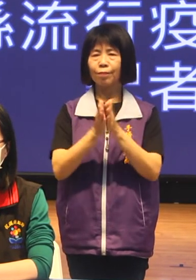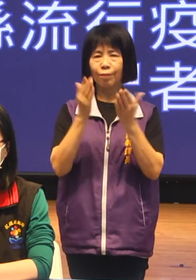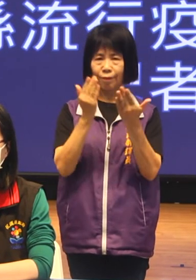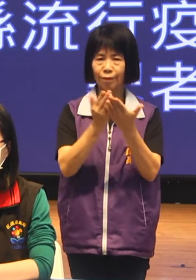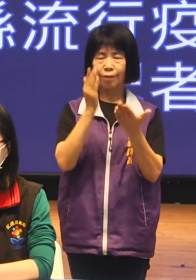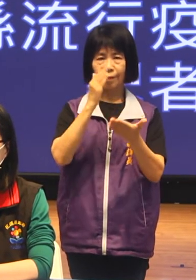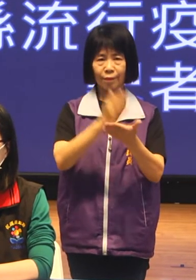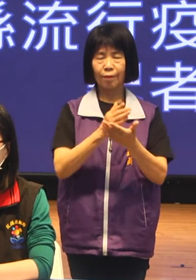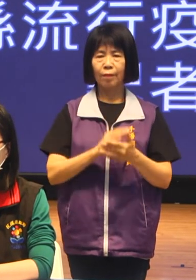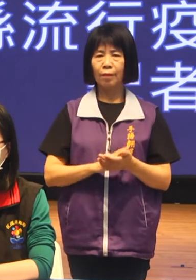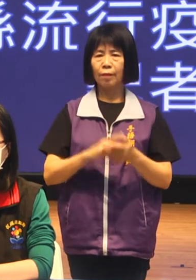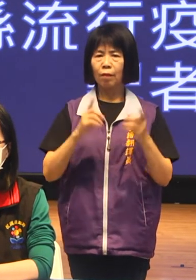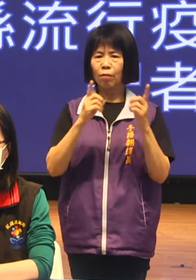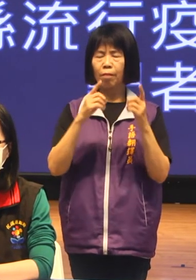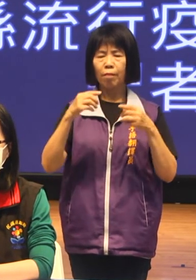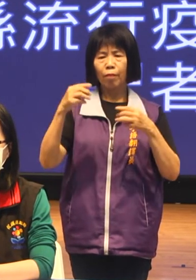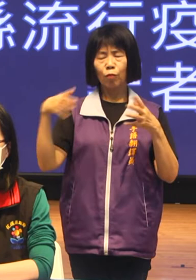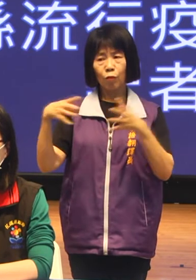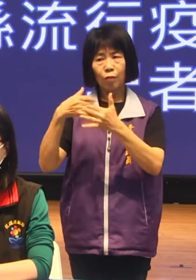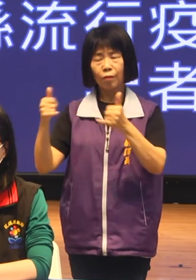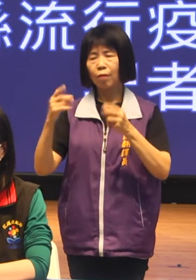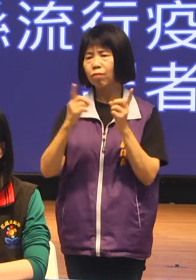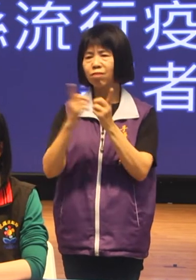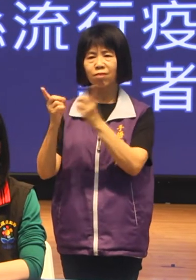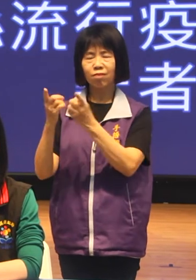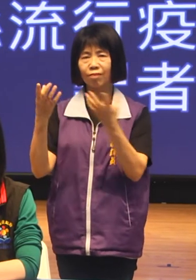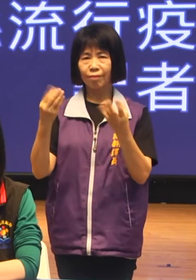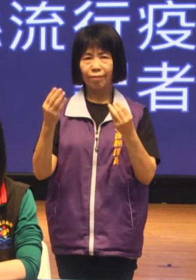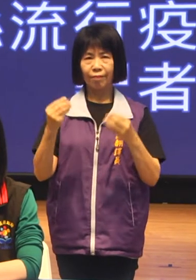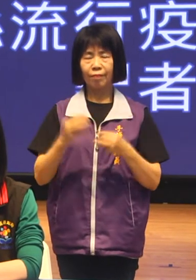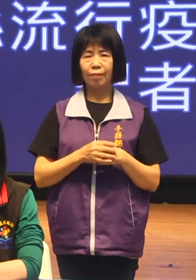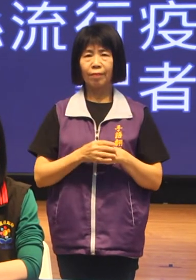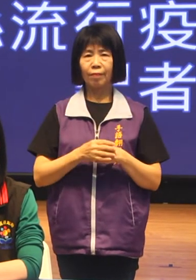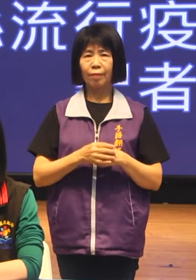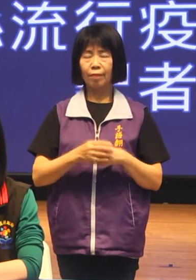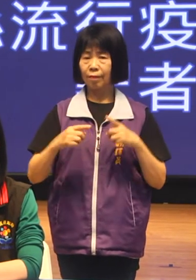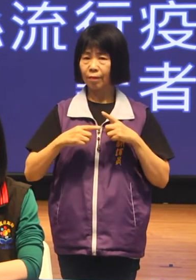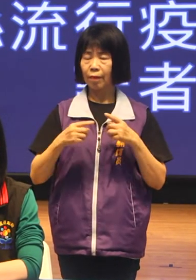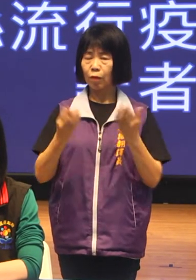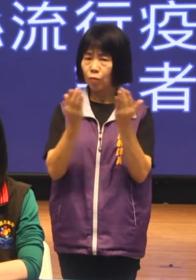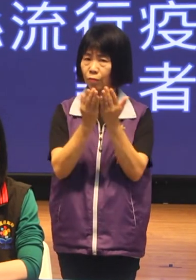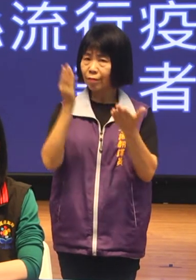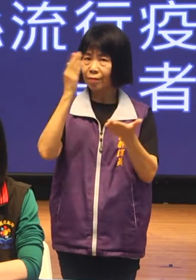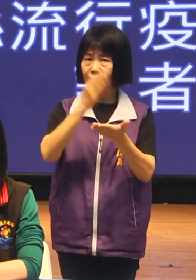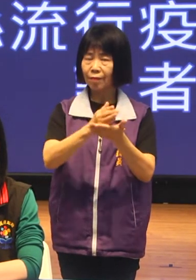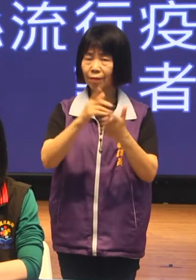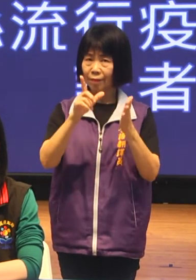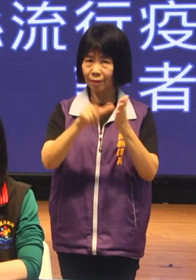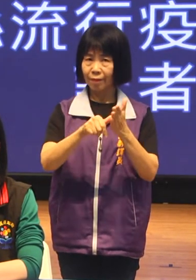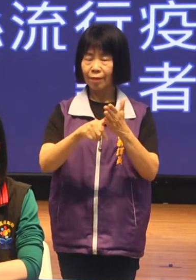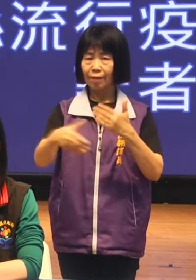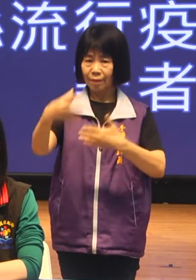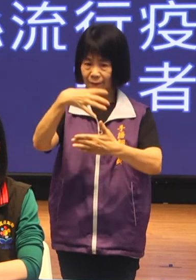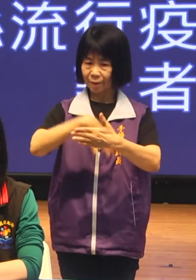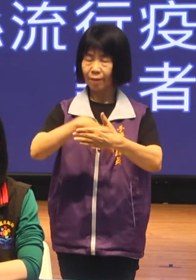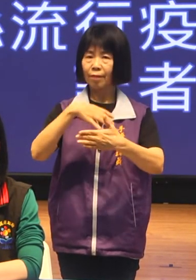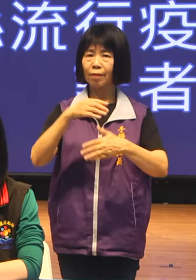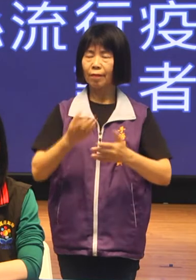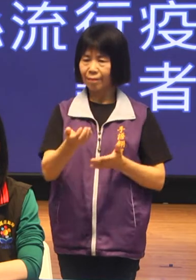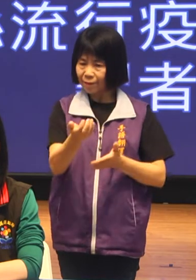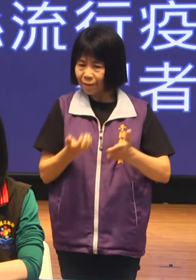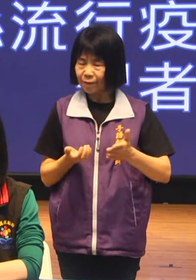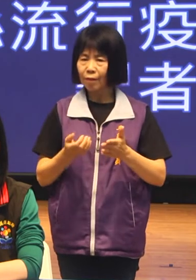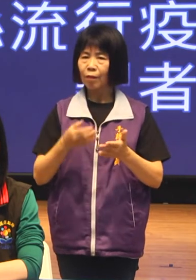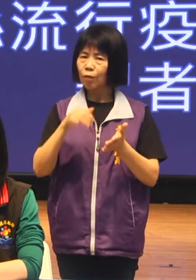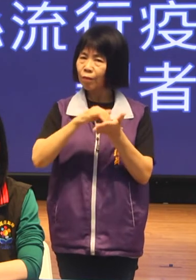以他也没有接触班上的同学，那所以暂停实体课程的时间呢，就会纳入这段时间往前